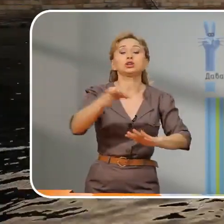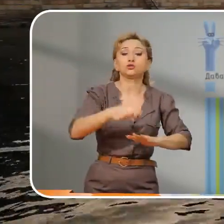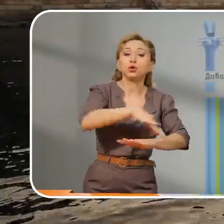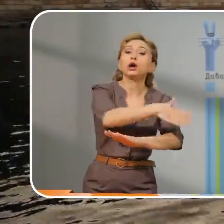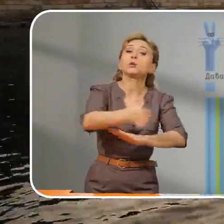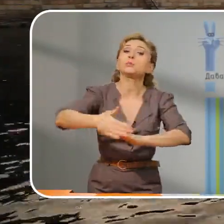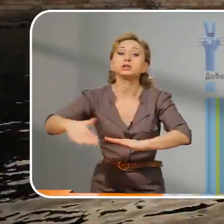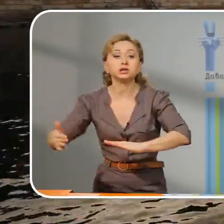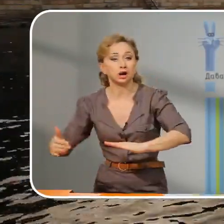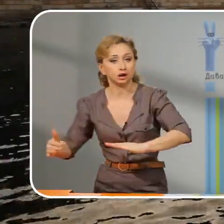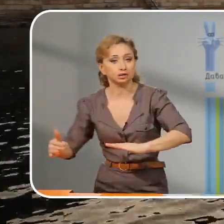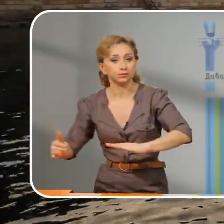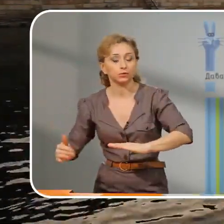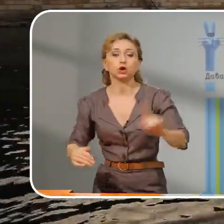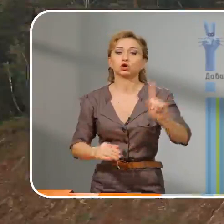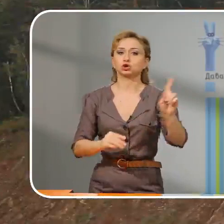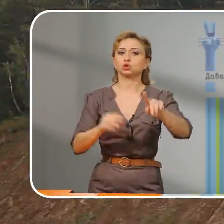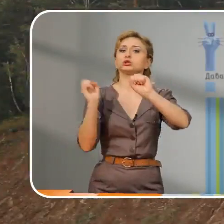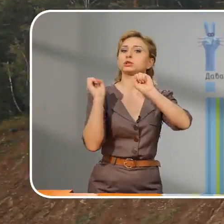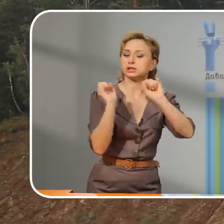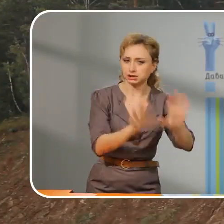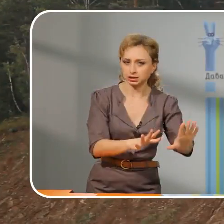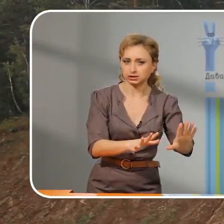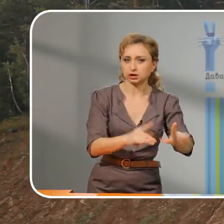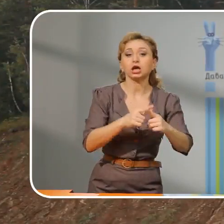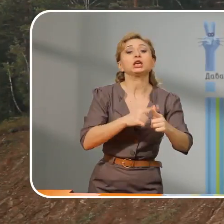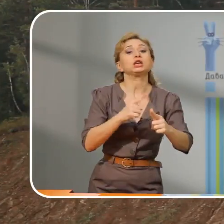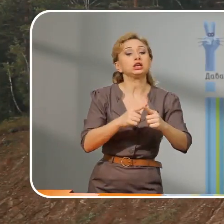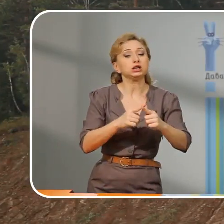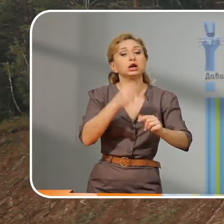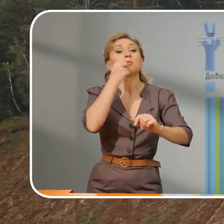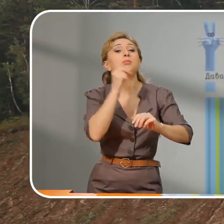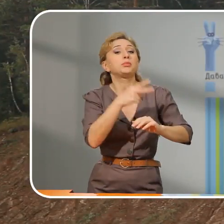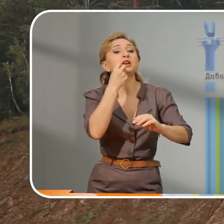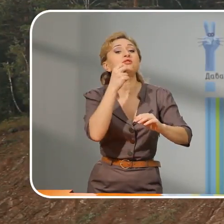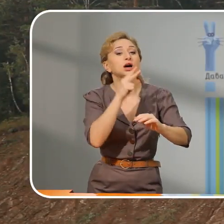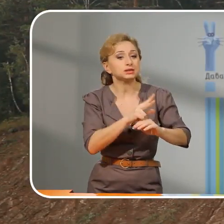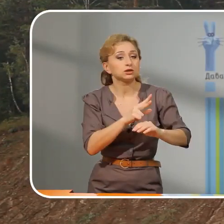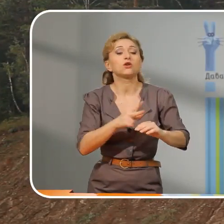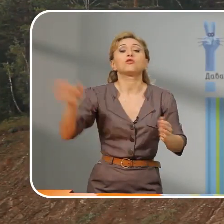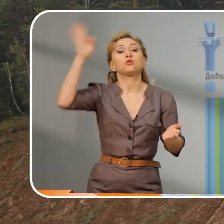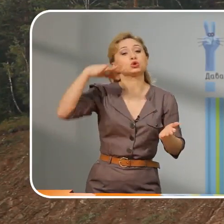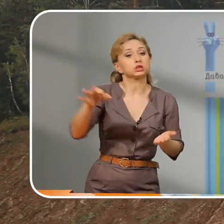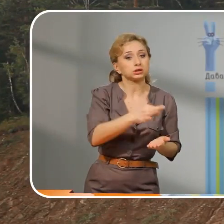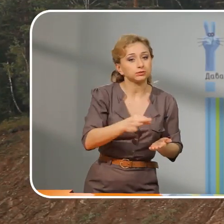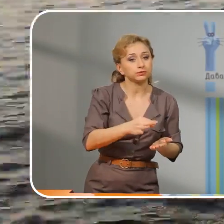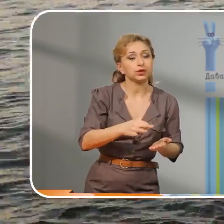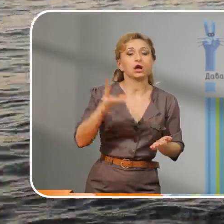его берегах, что-то бросать или плевать в озеро.